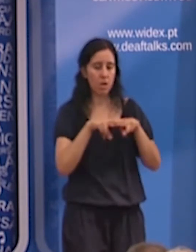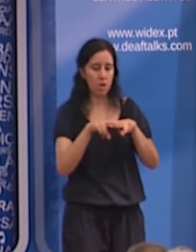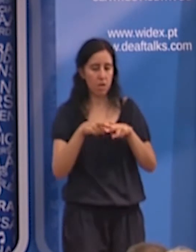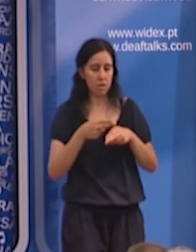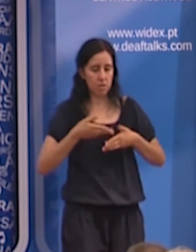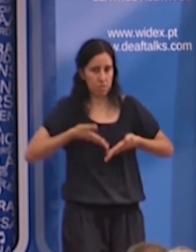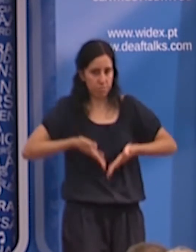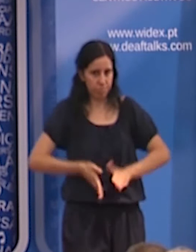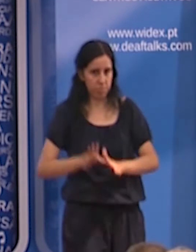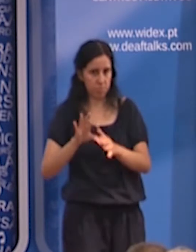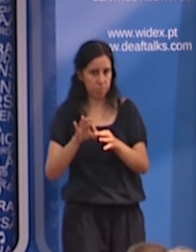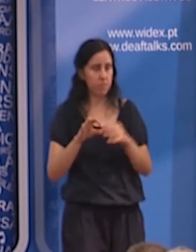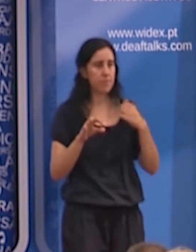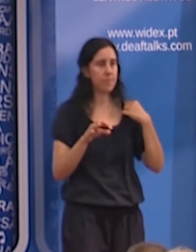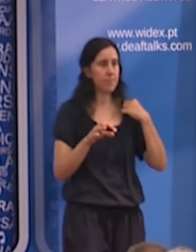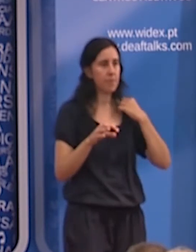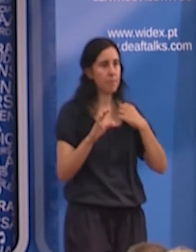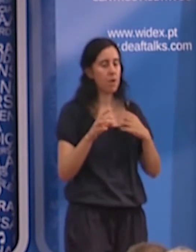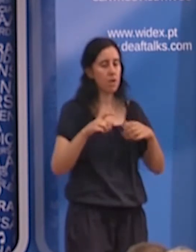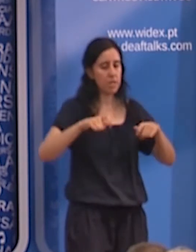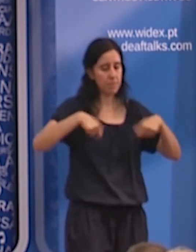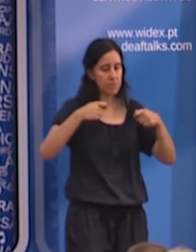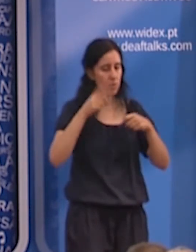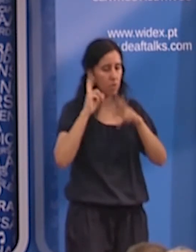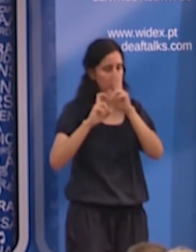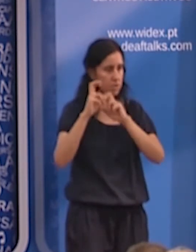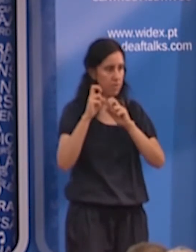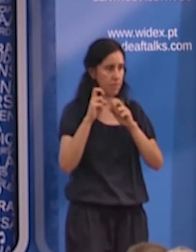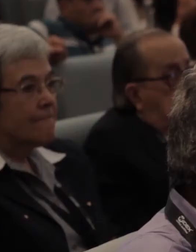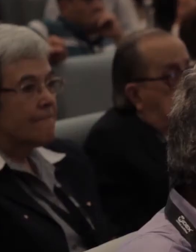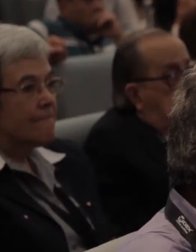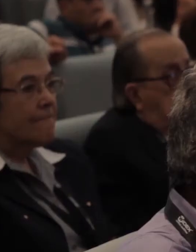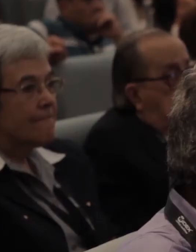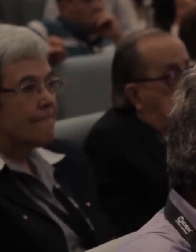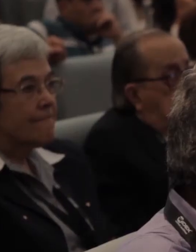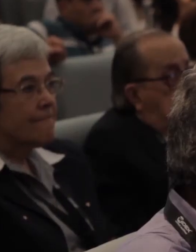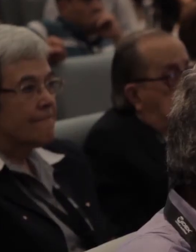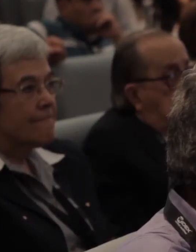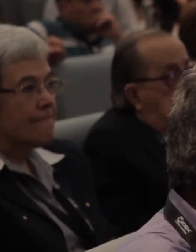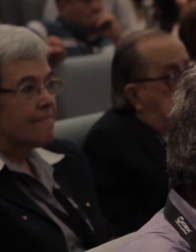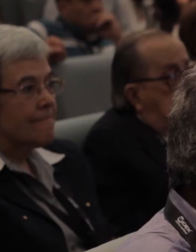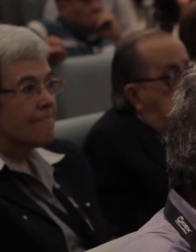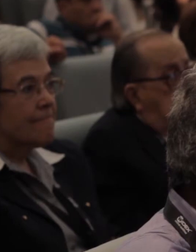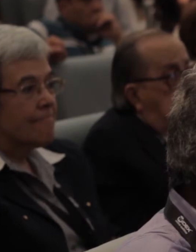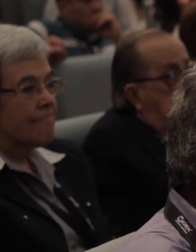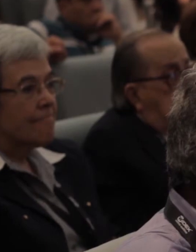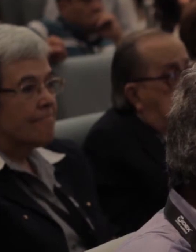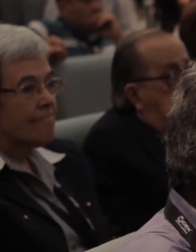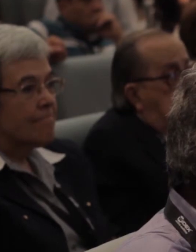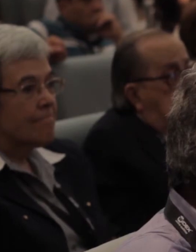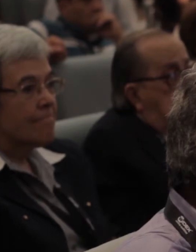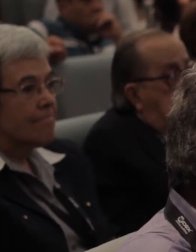neonatal, o panorama da reabilitação auditiva foi muito, muito mudado nos últimos tempos.